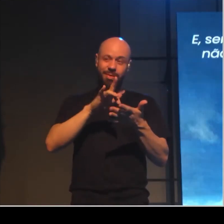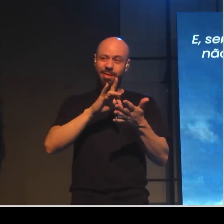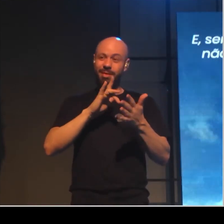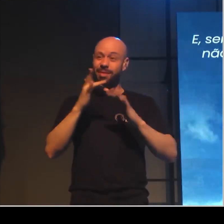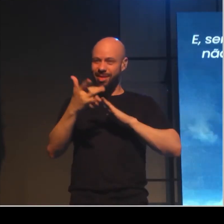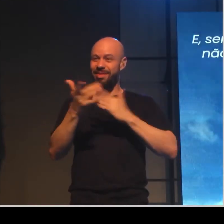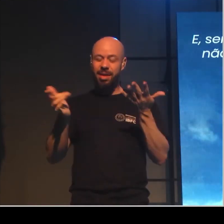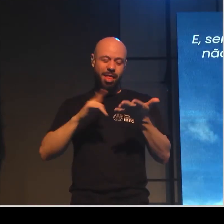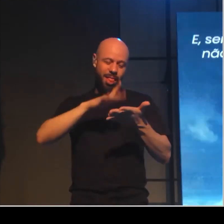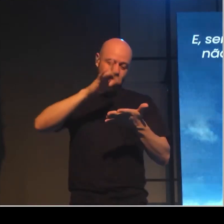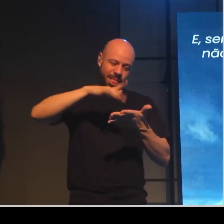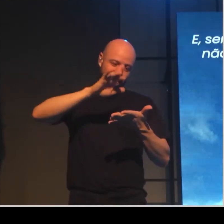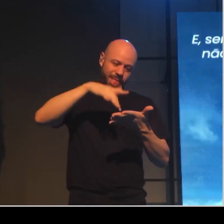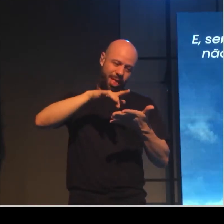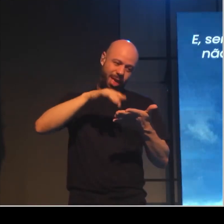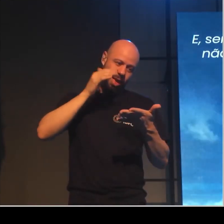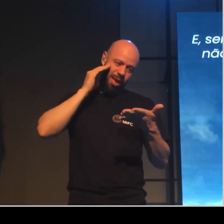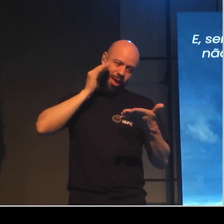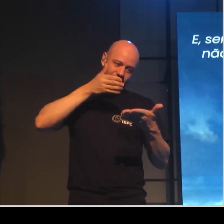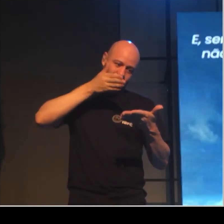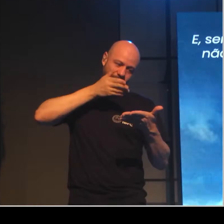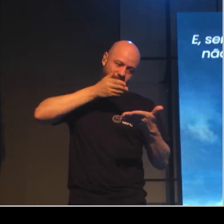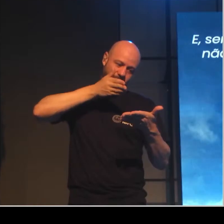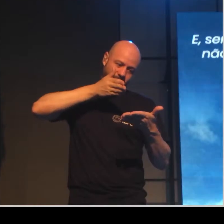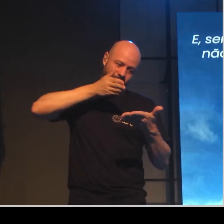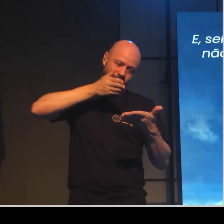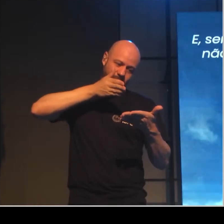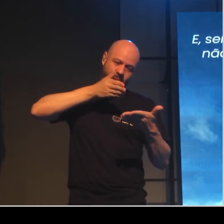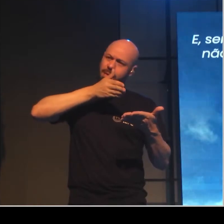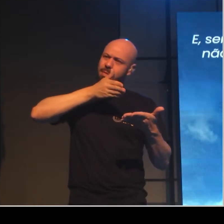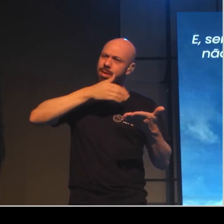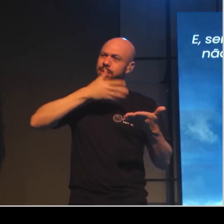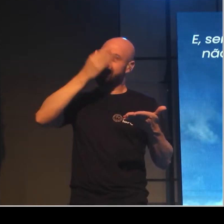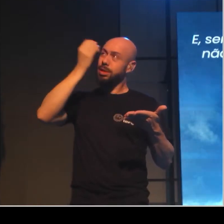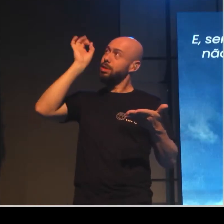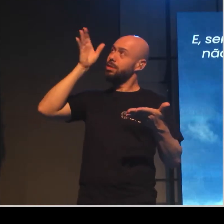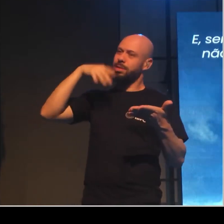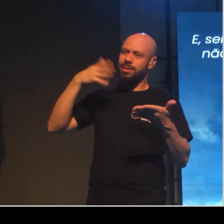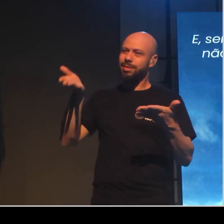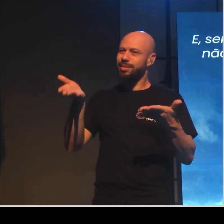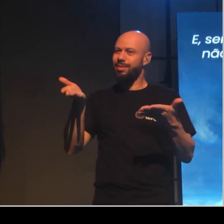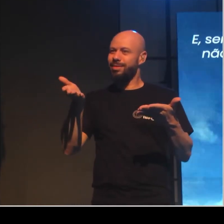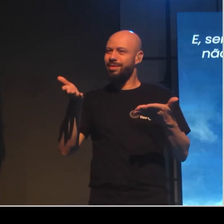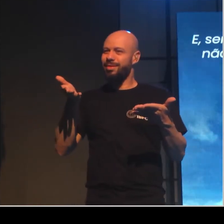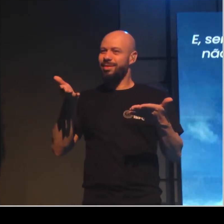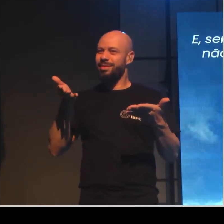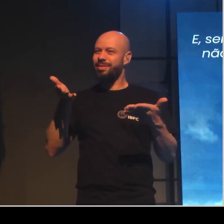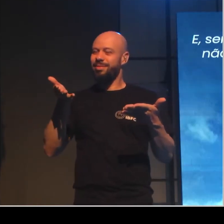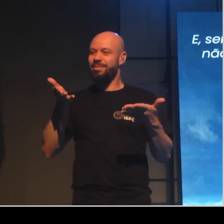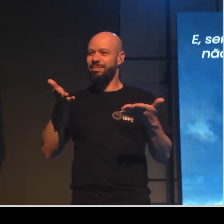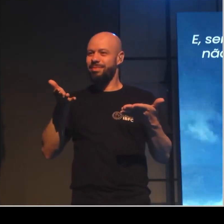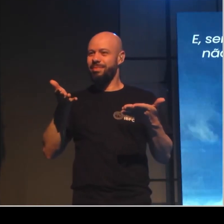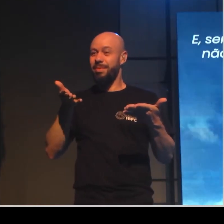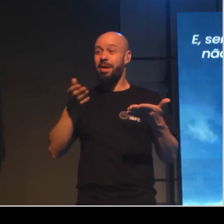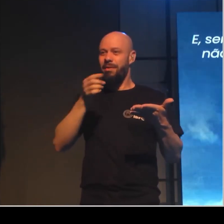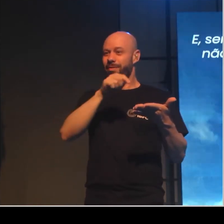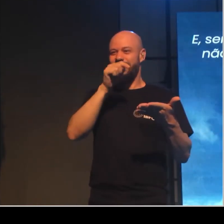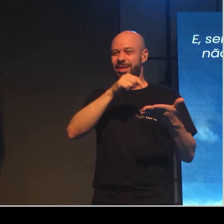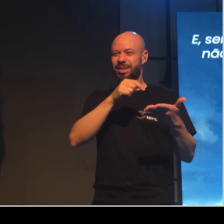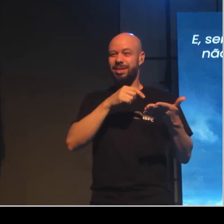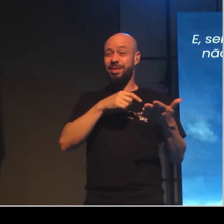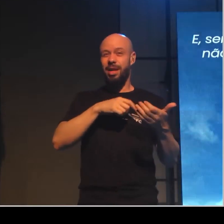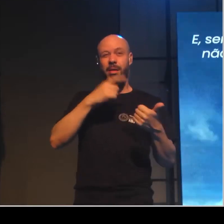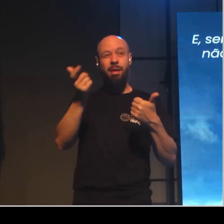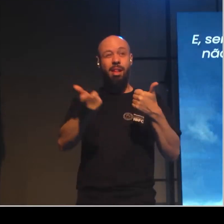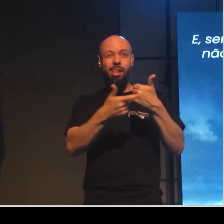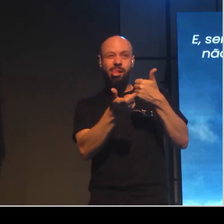tantas futilidades. Talvez você é um dos seguidores de melhor monte